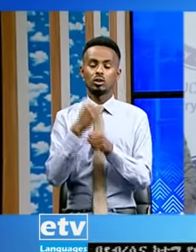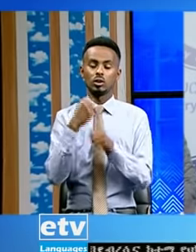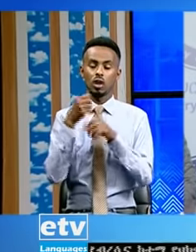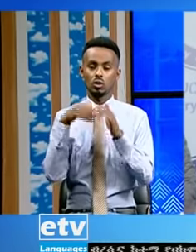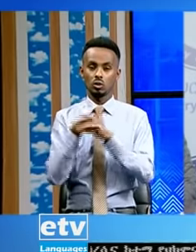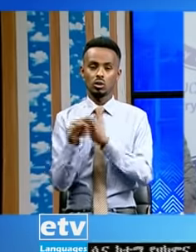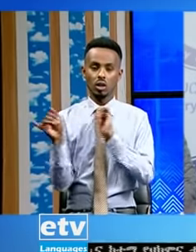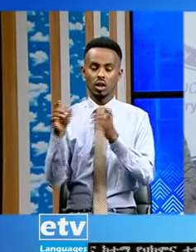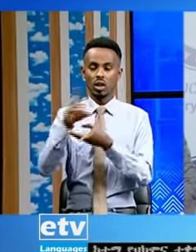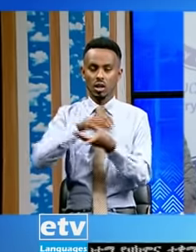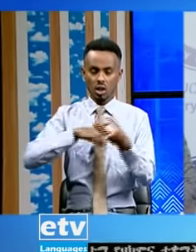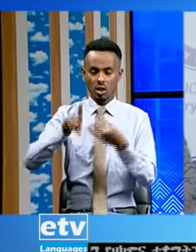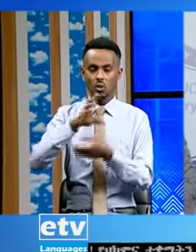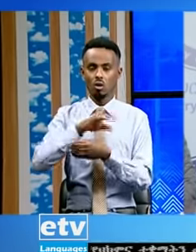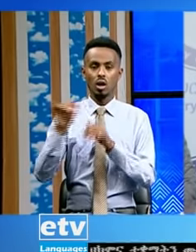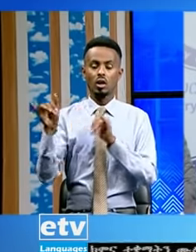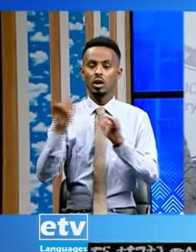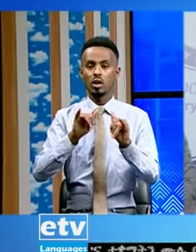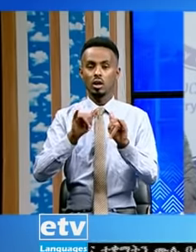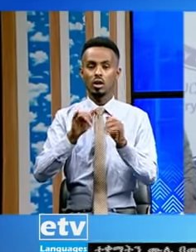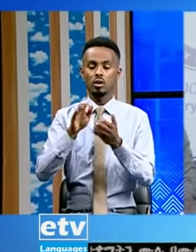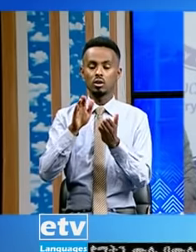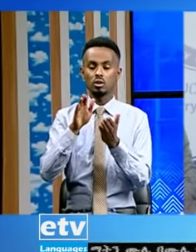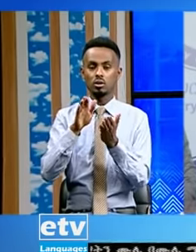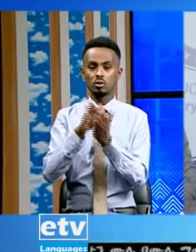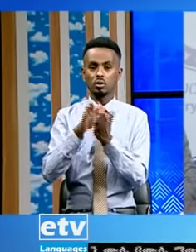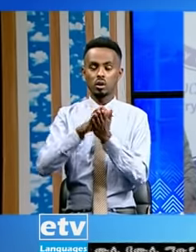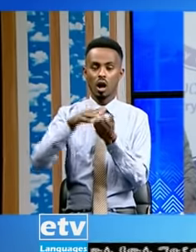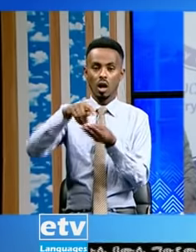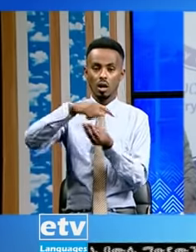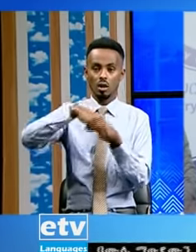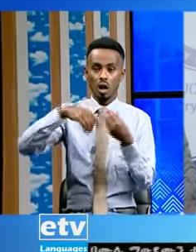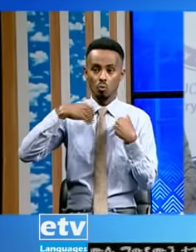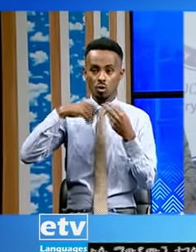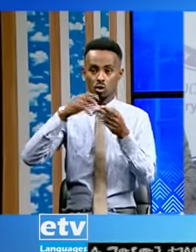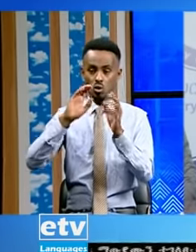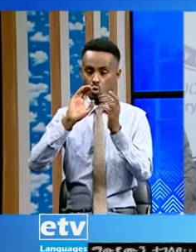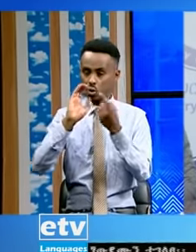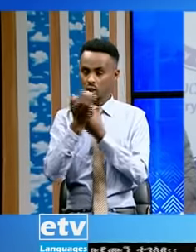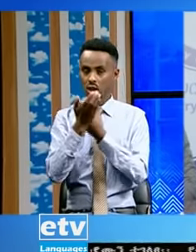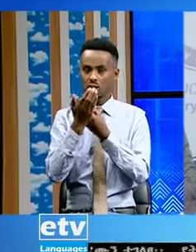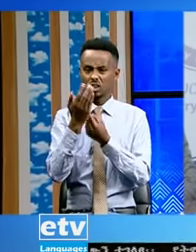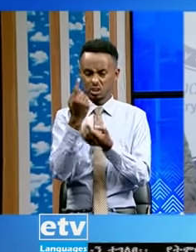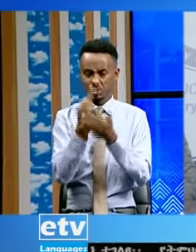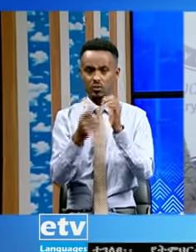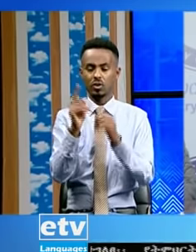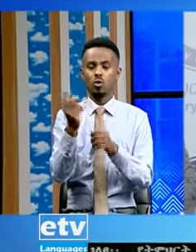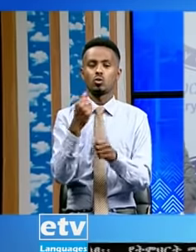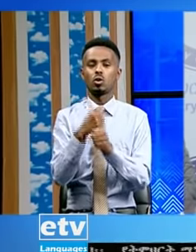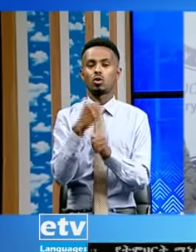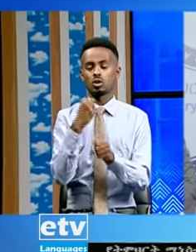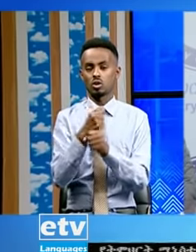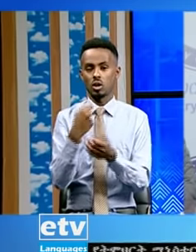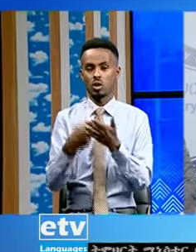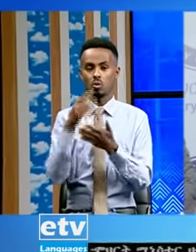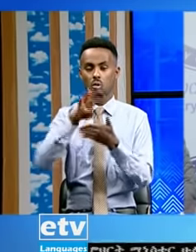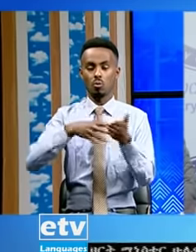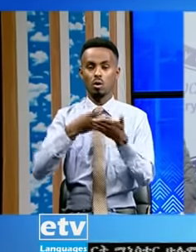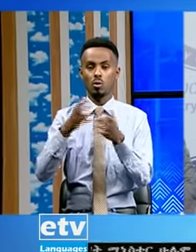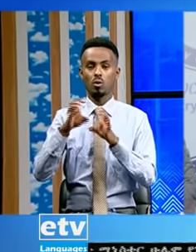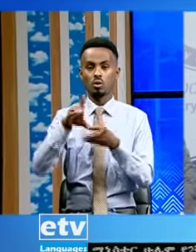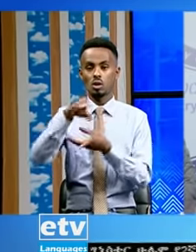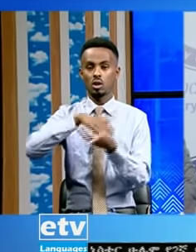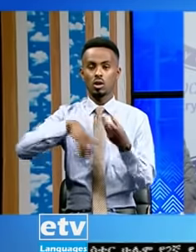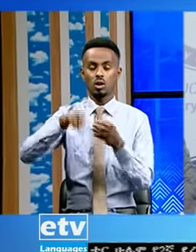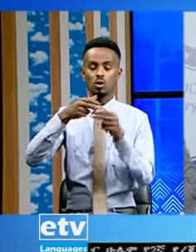ውስጥ እንደየክልሉና እንደየ ትምህርት ቤቶች እንዳሉበት ሁኔታ ስፔሲፊክ የሆኑ ስራዎች እንዲሰሩ ነው። ይሄንን ደግሞ ፕሮግራም የሚያደርጉት